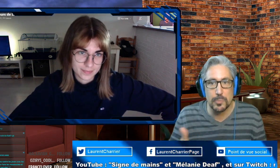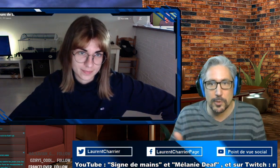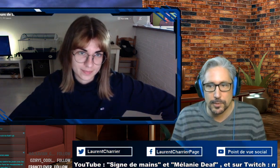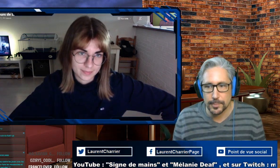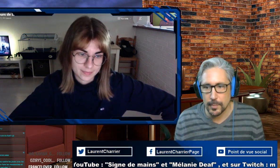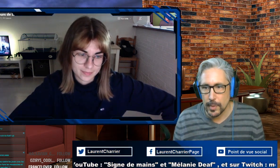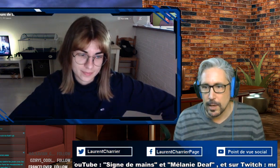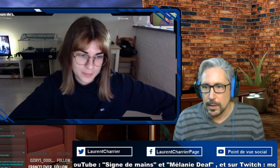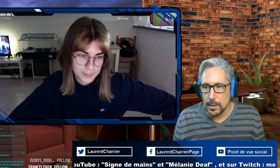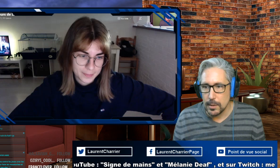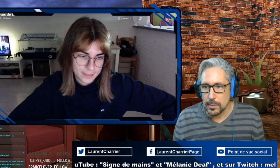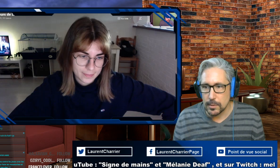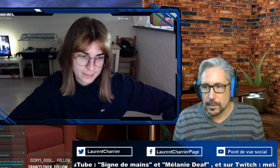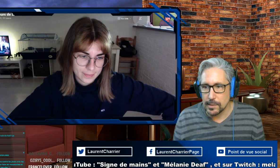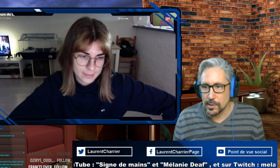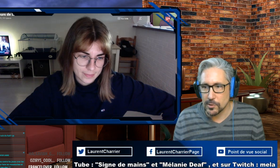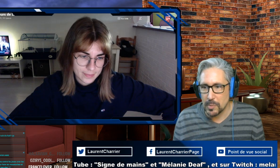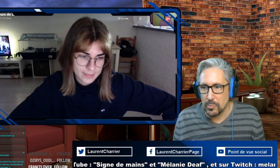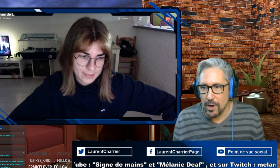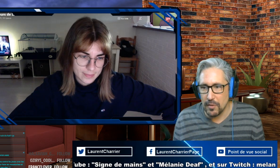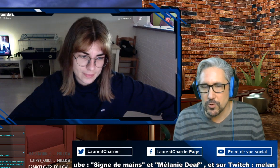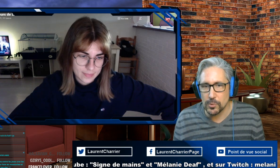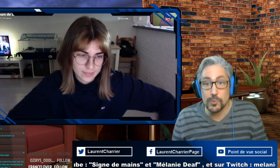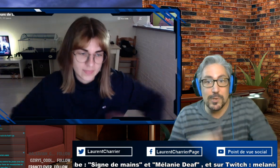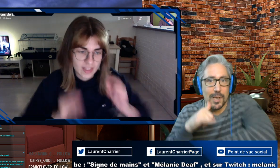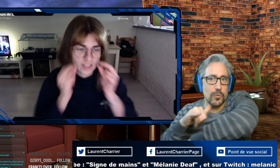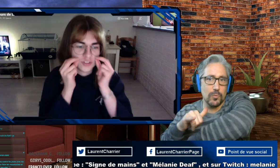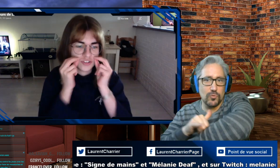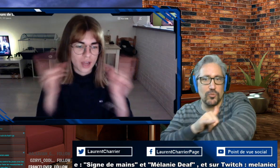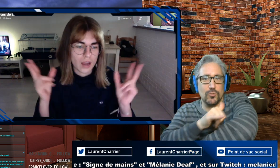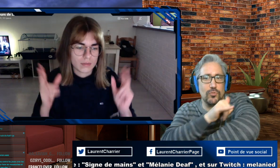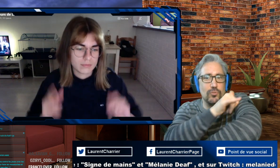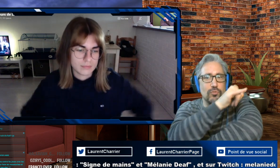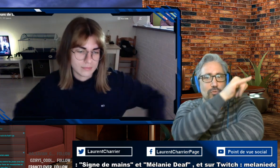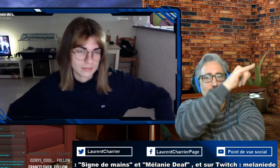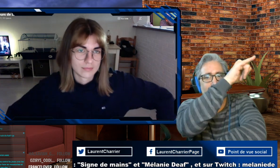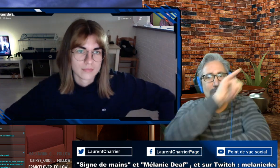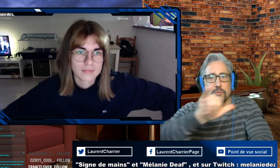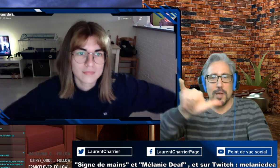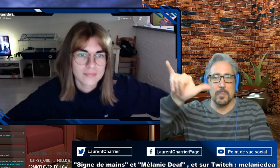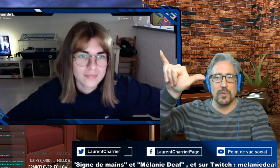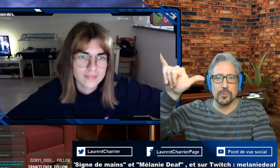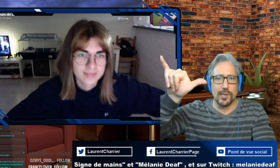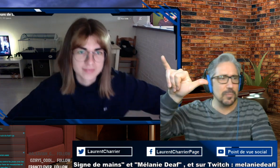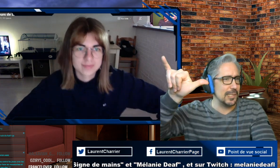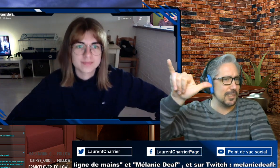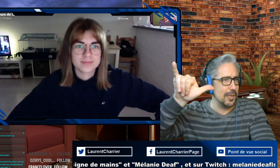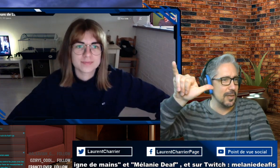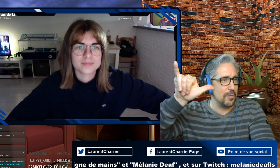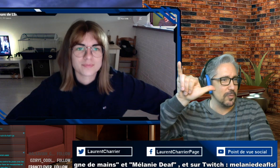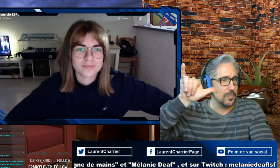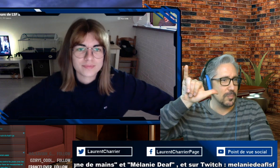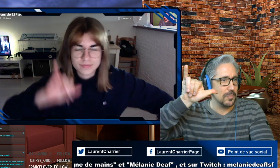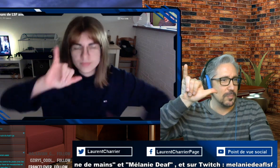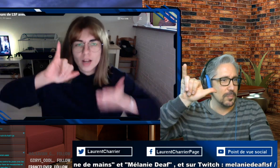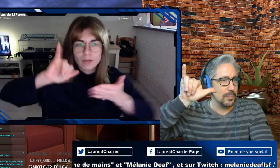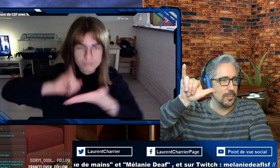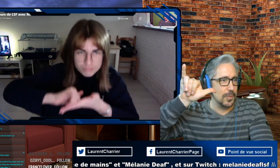qui sont dépendantes. Donc, ça ressemble un peu à avion aussi. Oui, avion. Avion. Bah, avion, c'est comme ça, c'est ça?